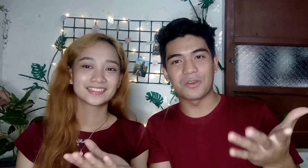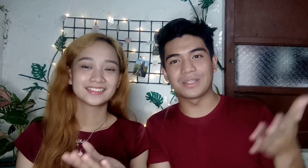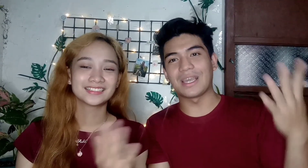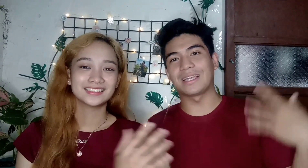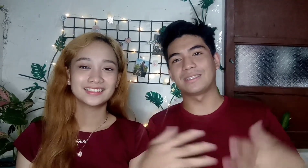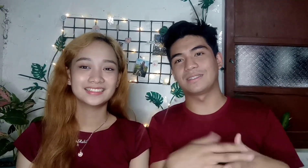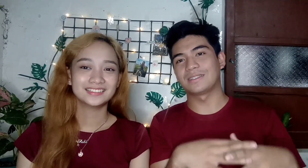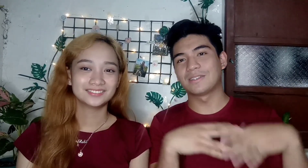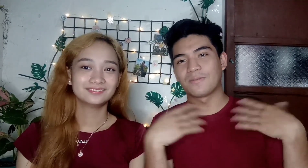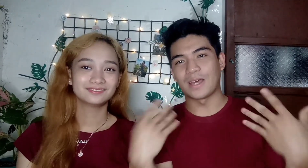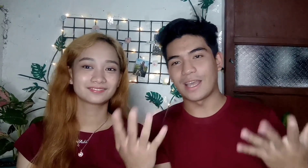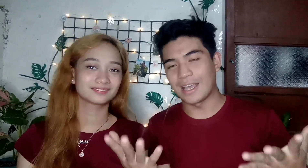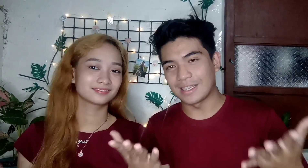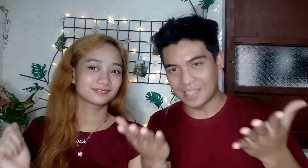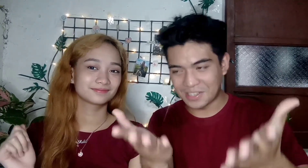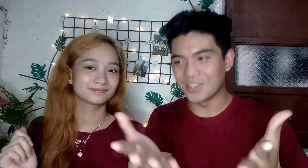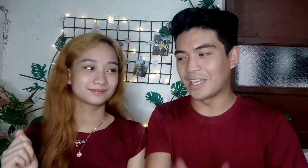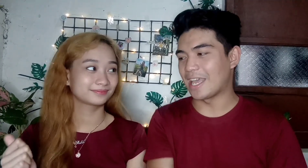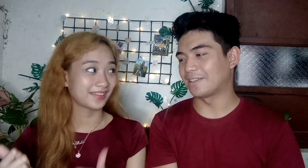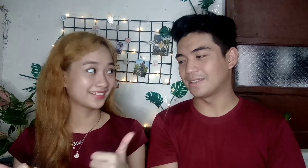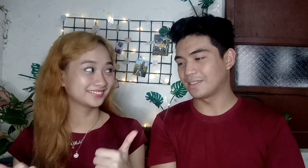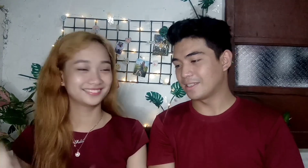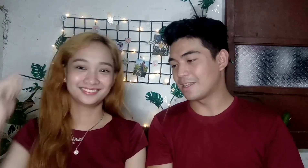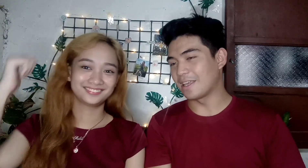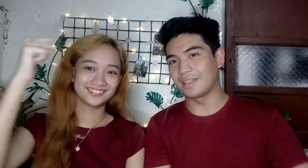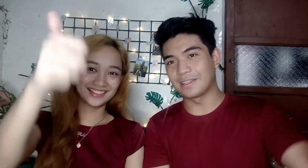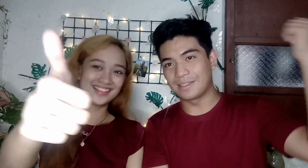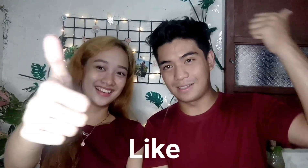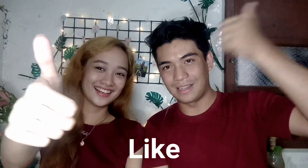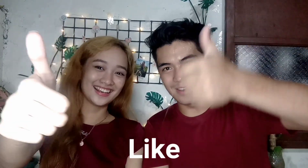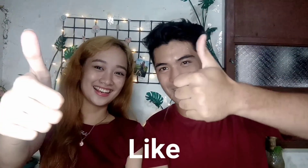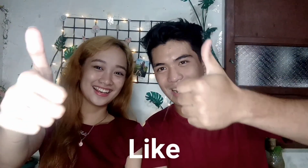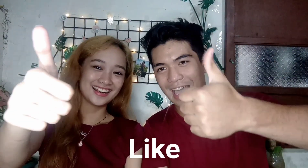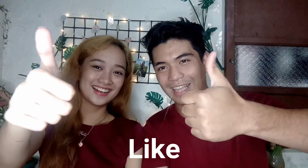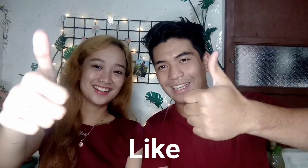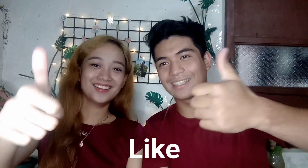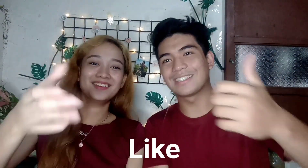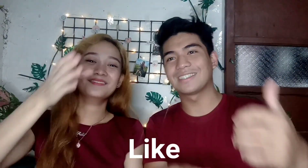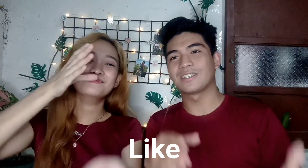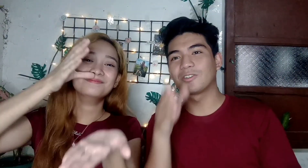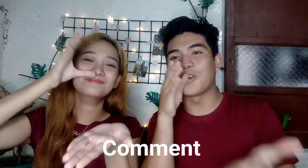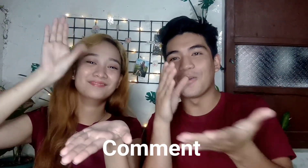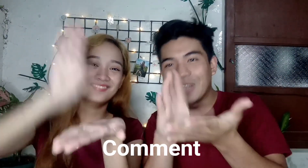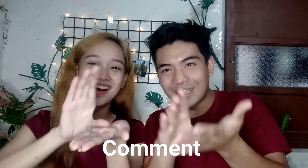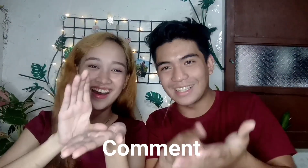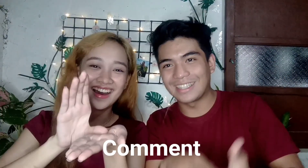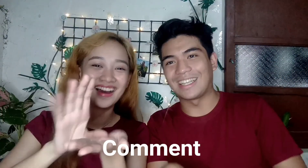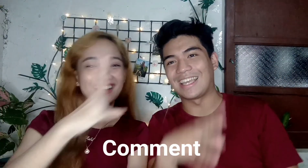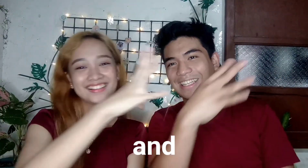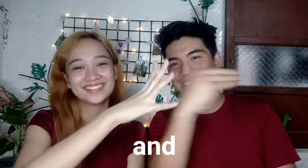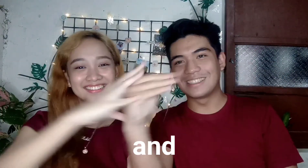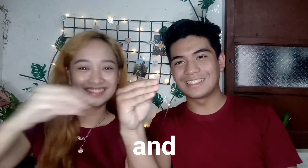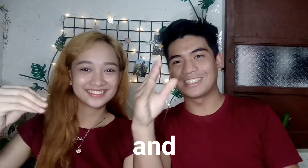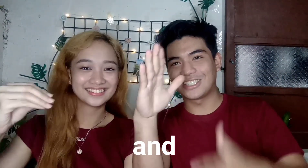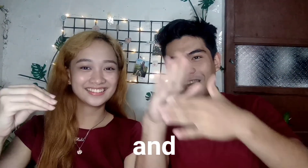gawin, guys, para sa inyo, ayan. And, leave a like, comment, and